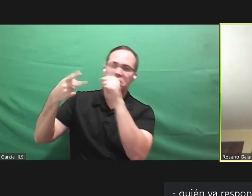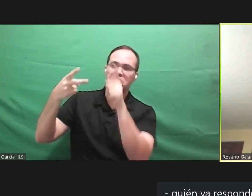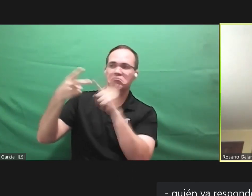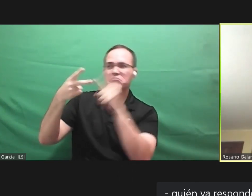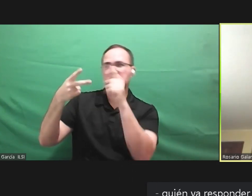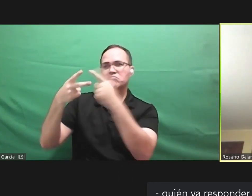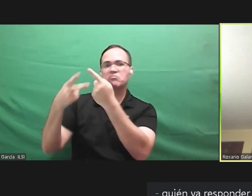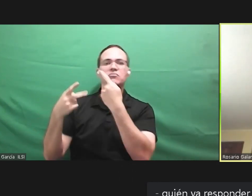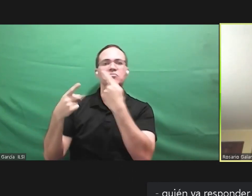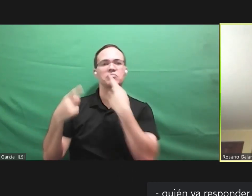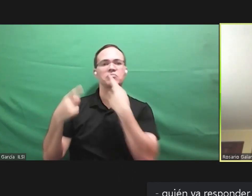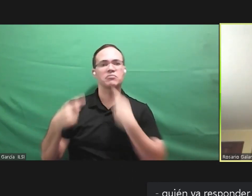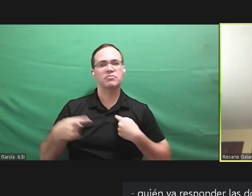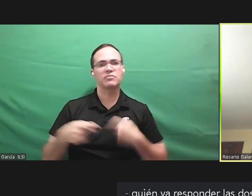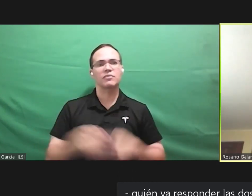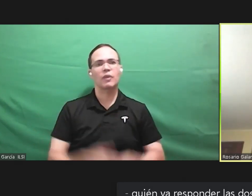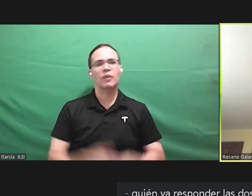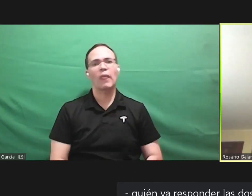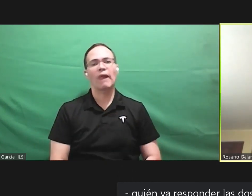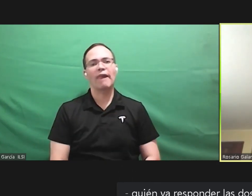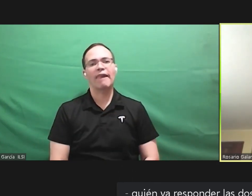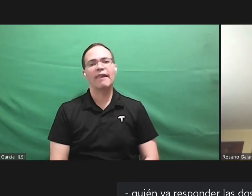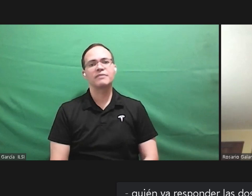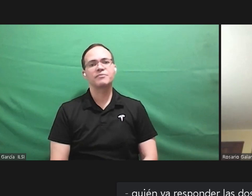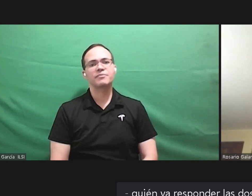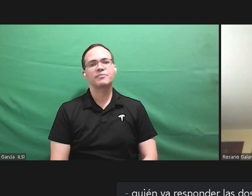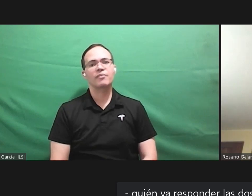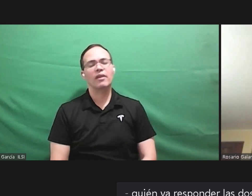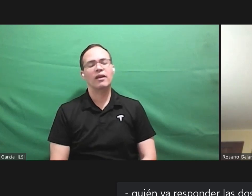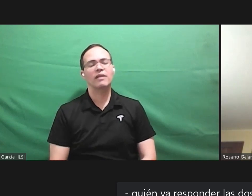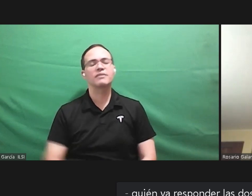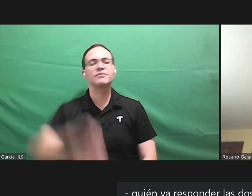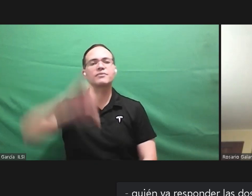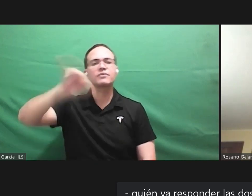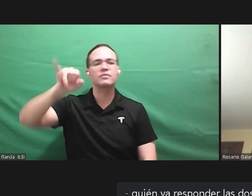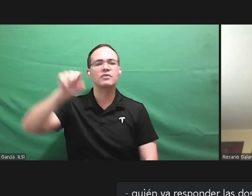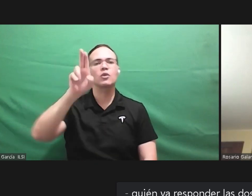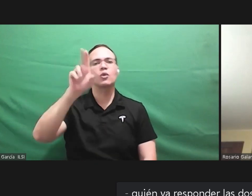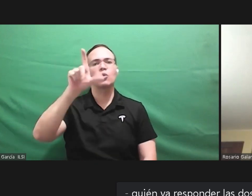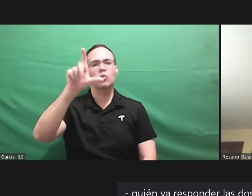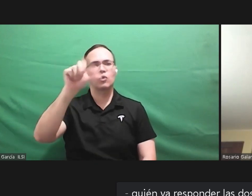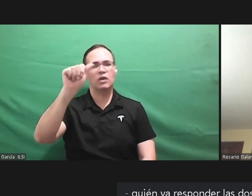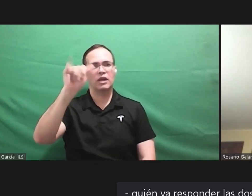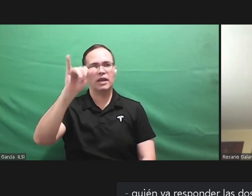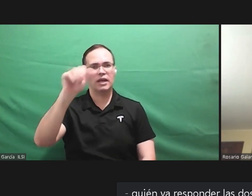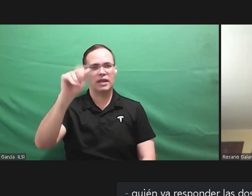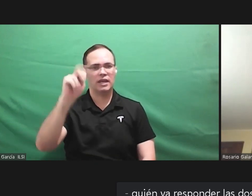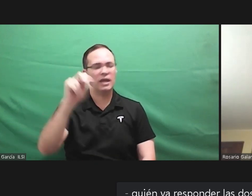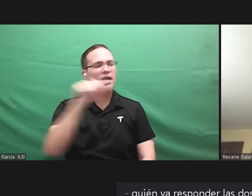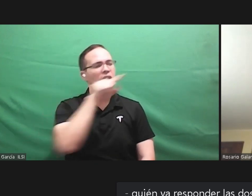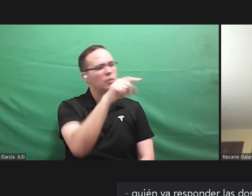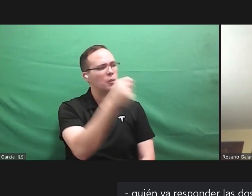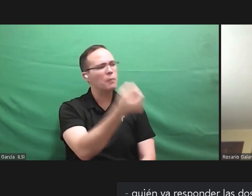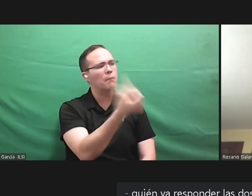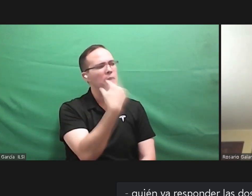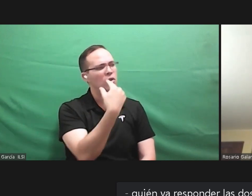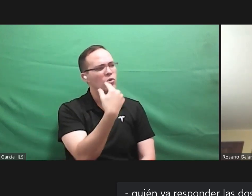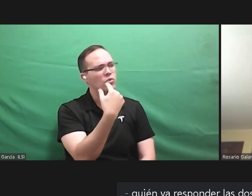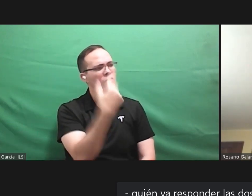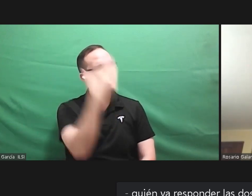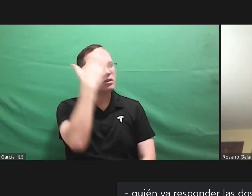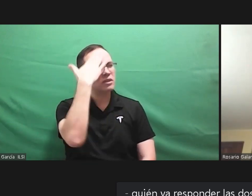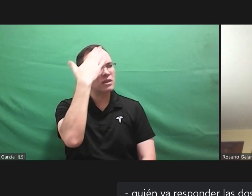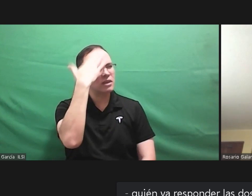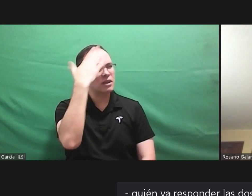No sé, de repente... Sí, Juliana. Sí, yo comprendí que preguntaba también sobre el medio, ¿dónde está la